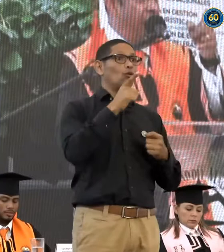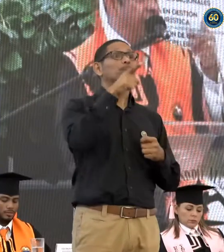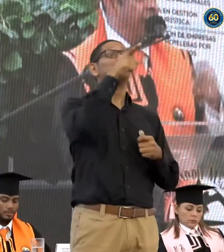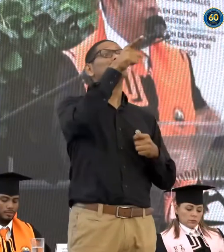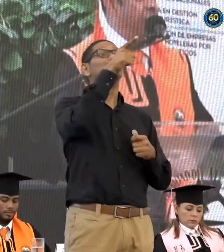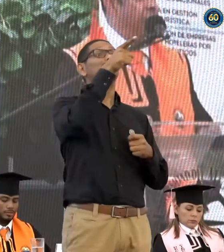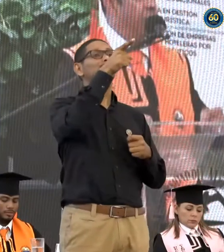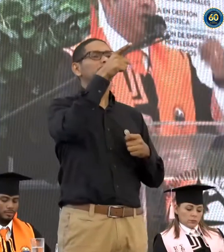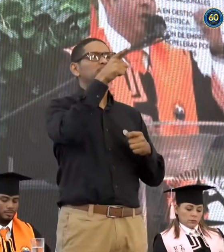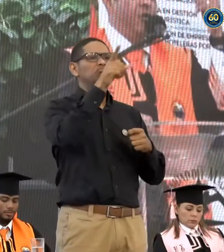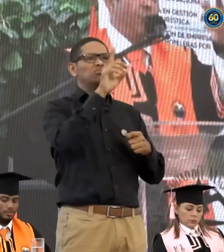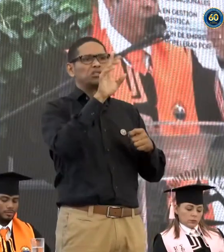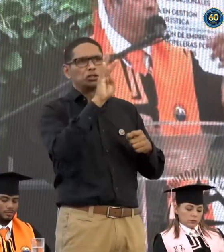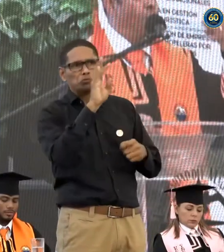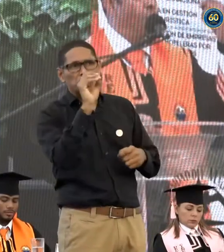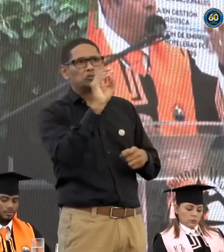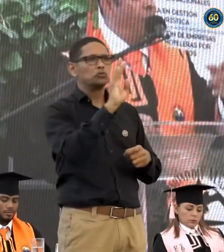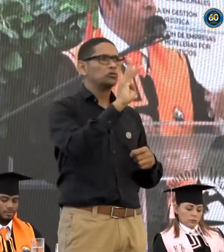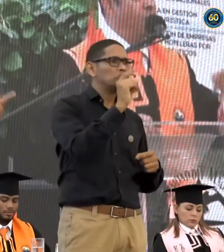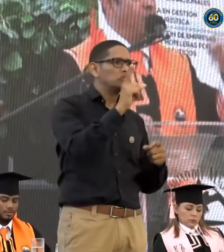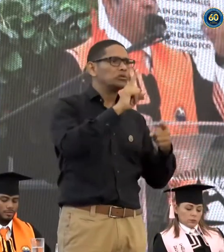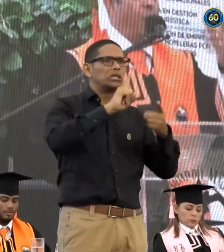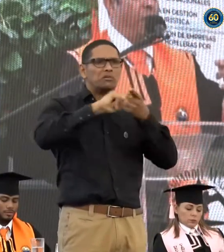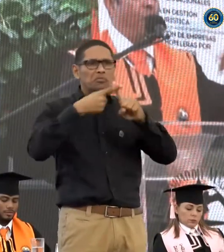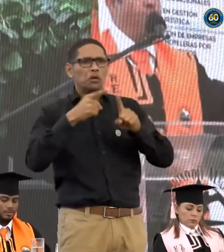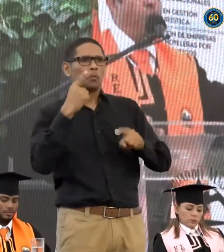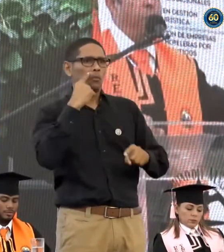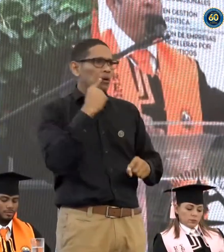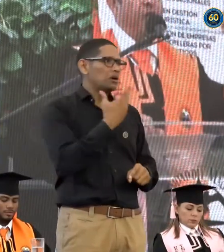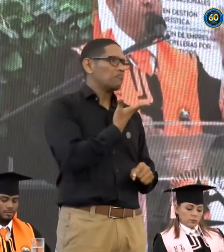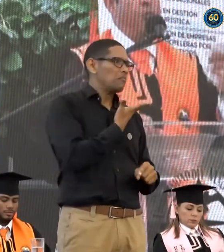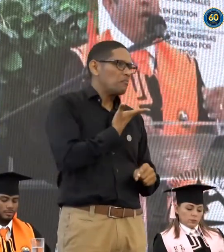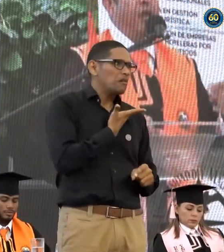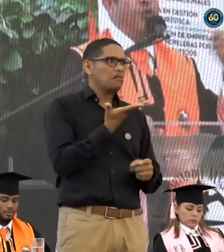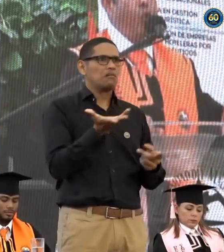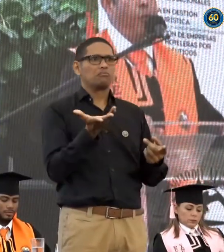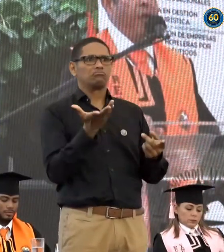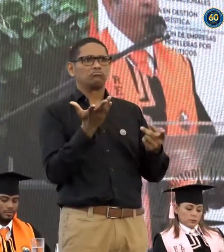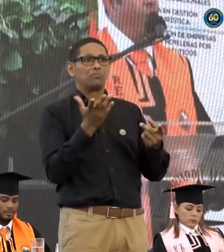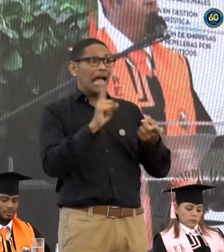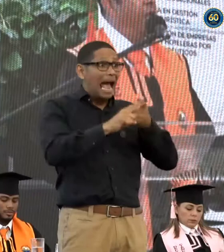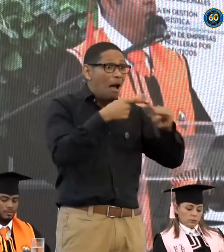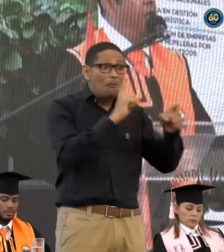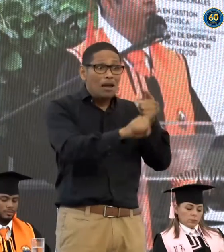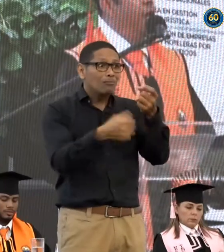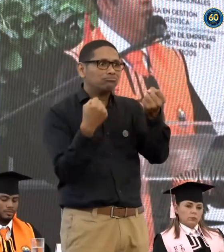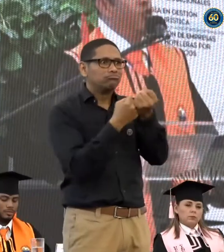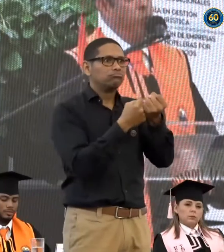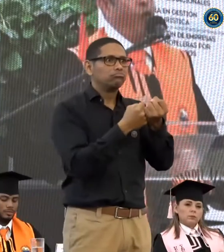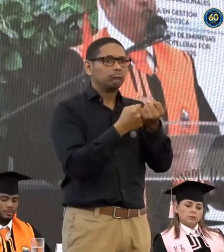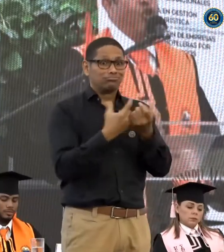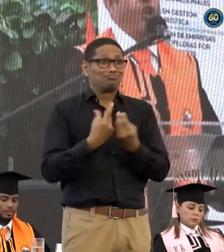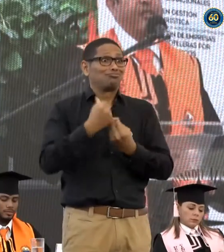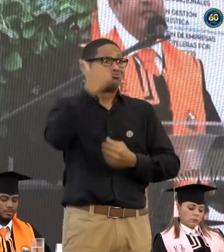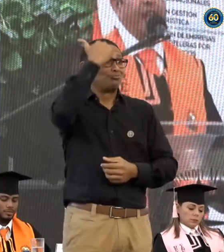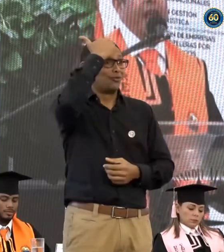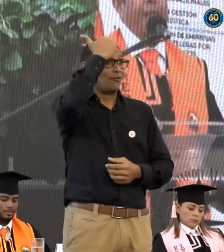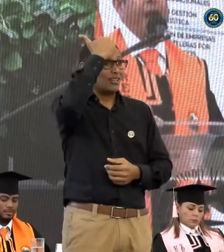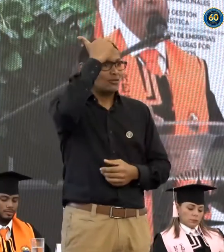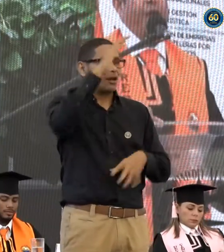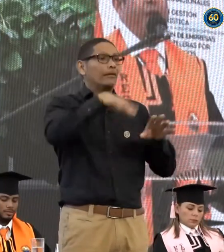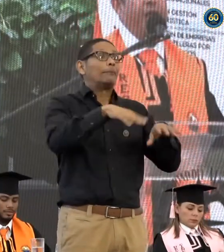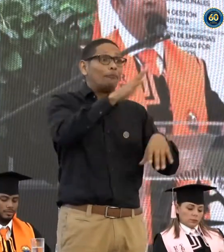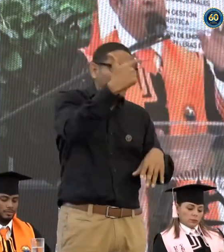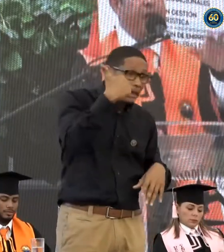ellos sus esposos sus esposas sus amigos sus padres sus madres sus compañeros de vida sus profesores que les amargaron la vida